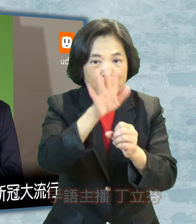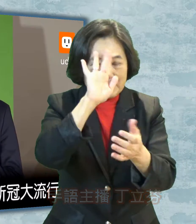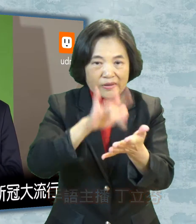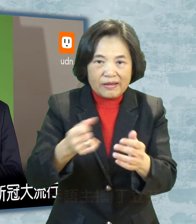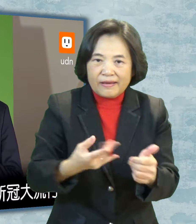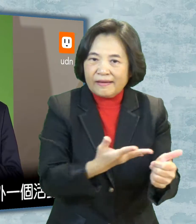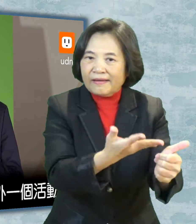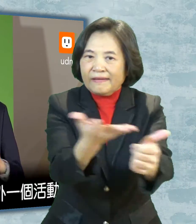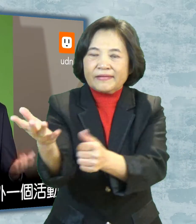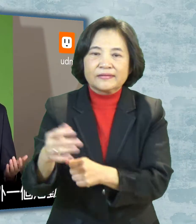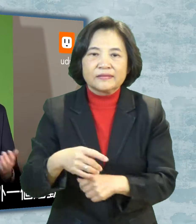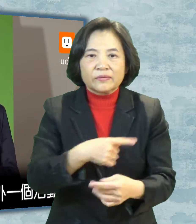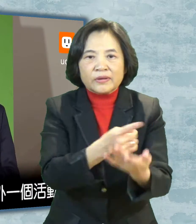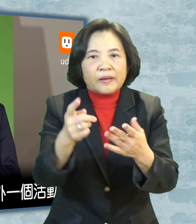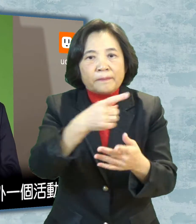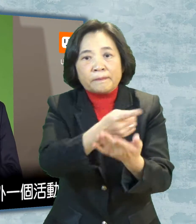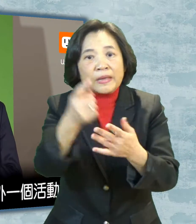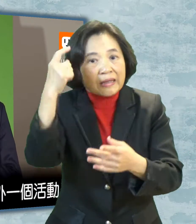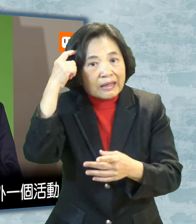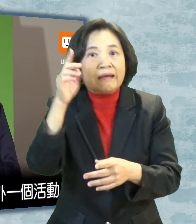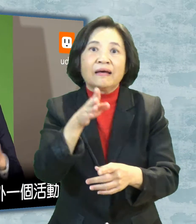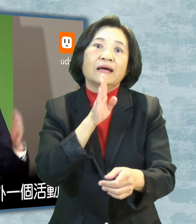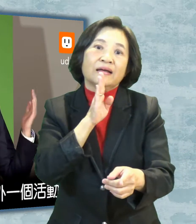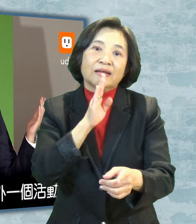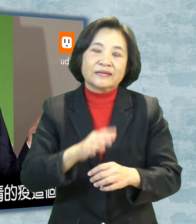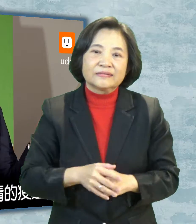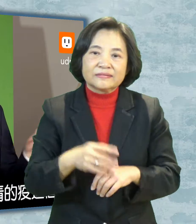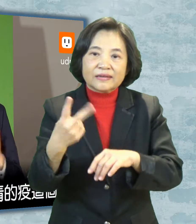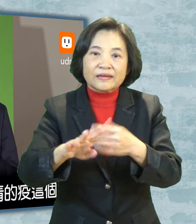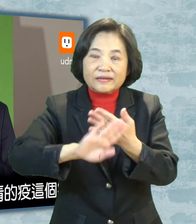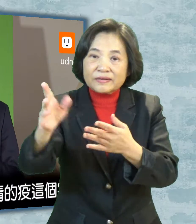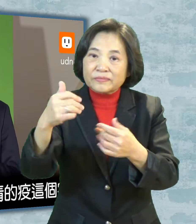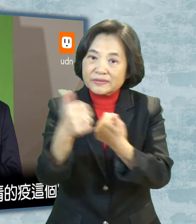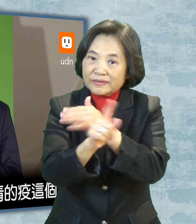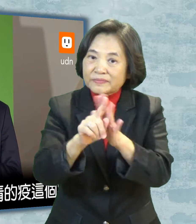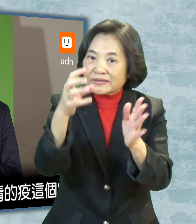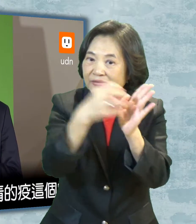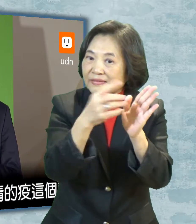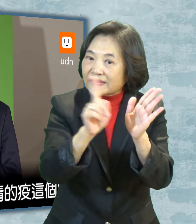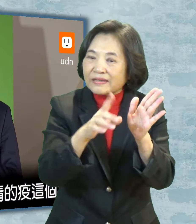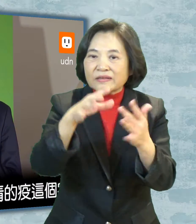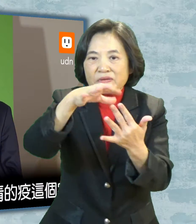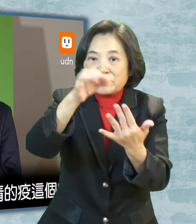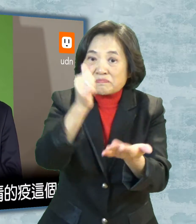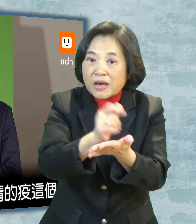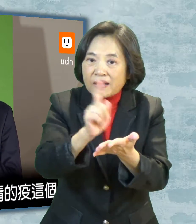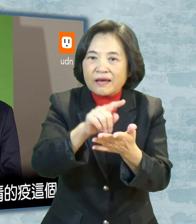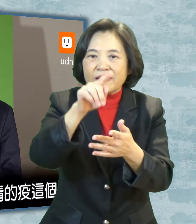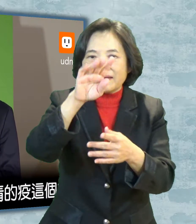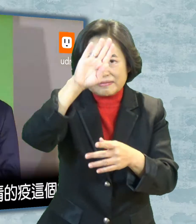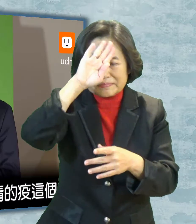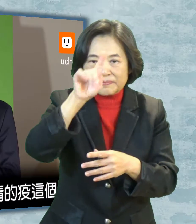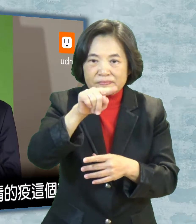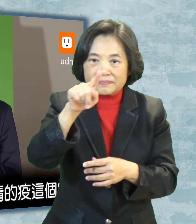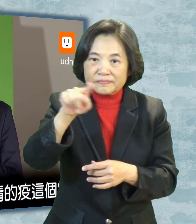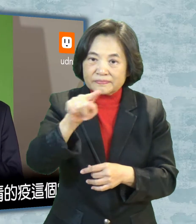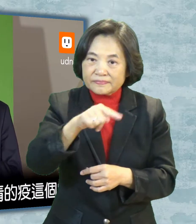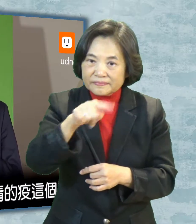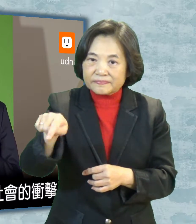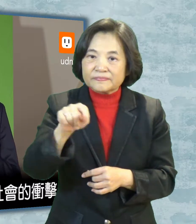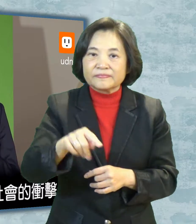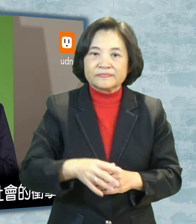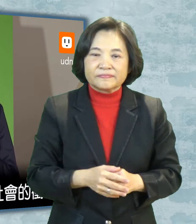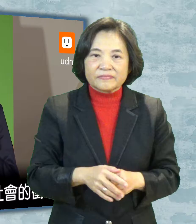流行啊，那我想大家都不意外。那在另外一个活动年度代表字的部分呢，也一样是选出疫情的疫这个字